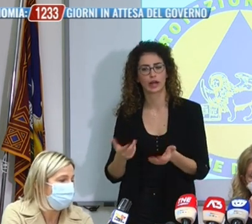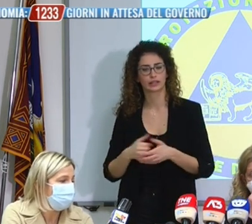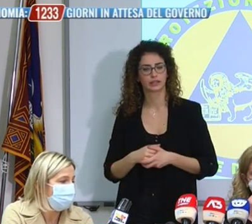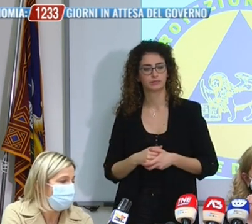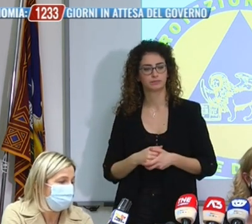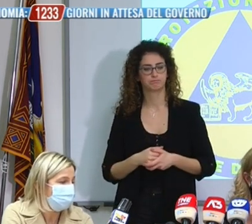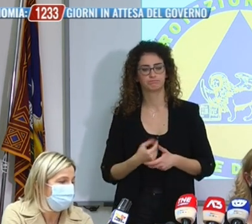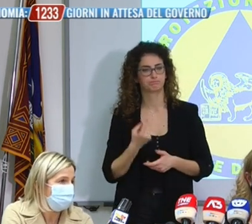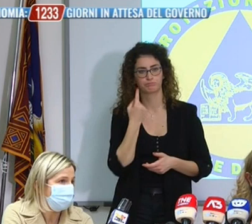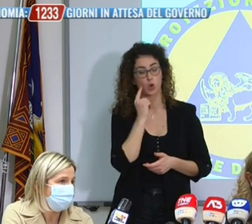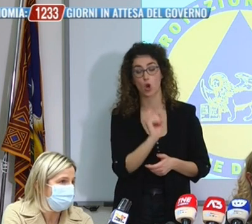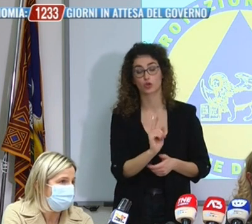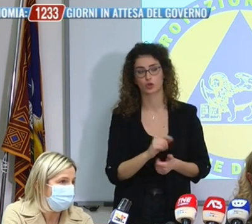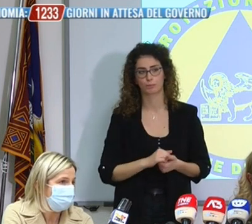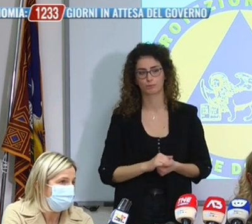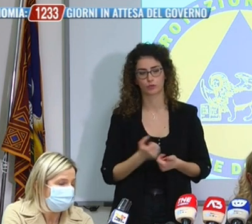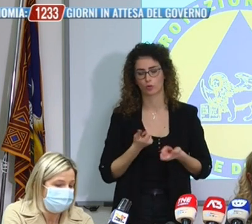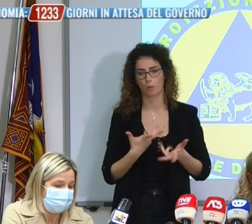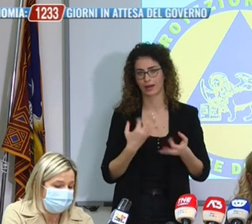interessati? Non abbiamo il numero,